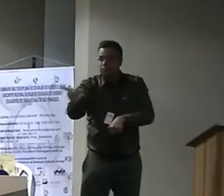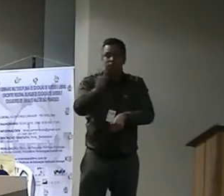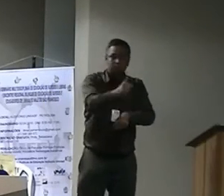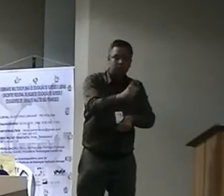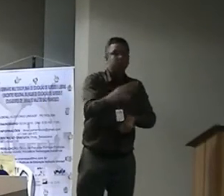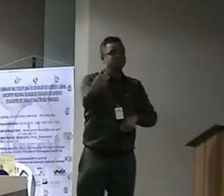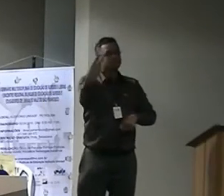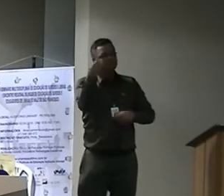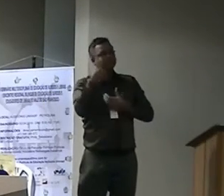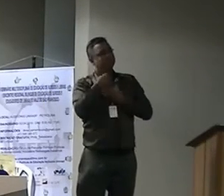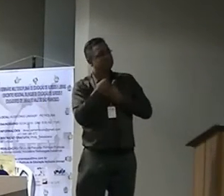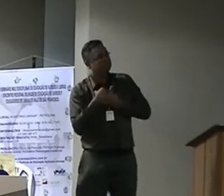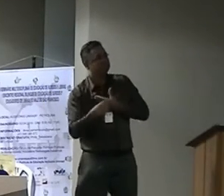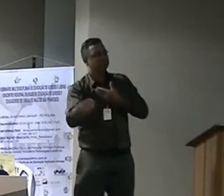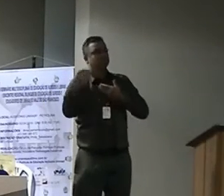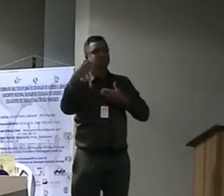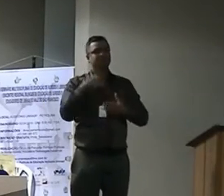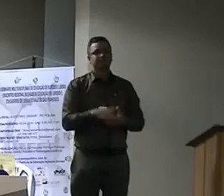primeiro.